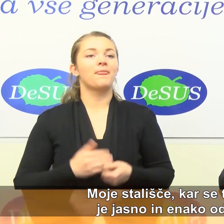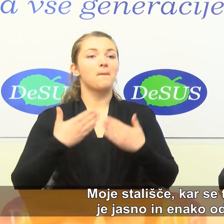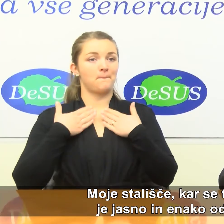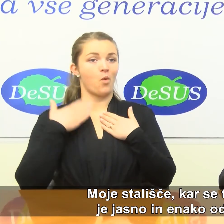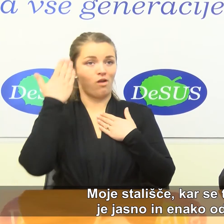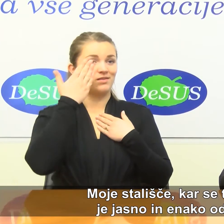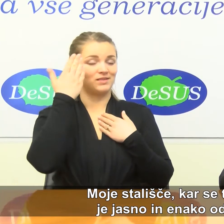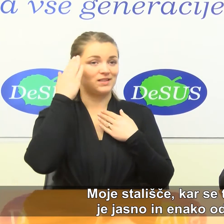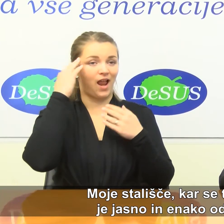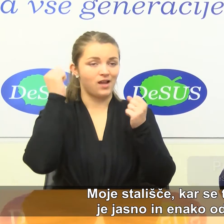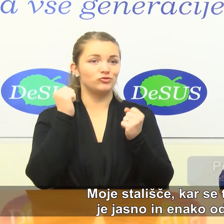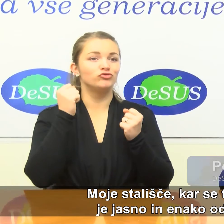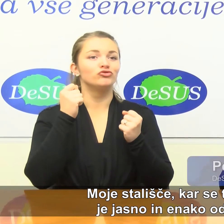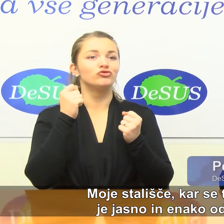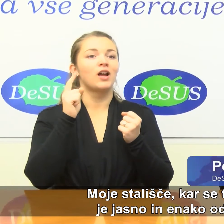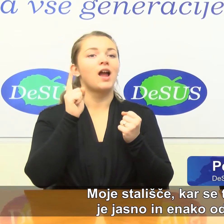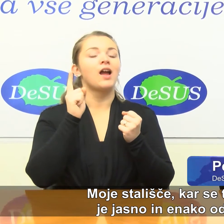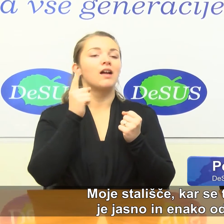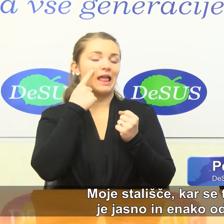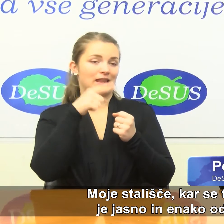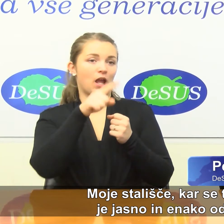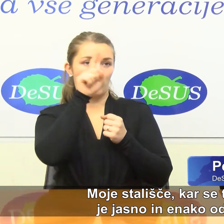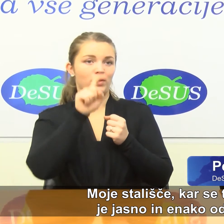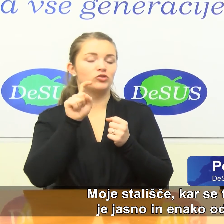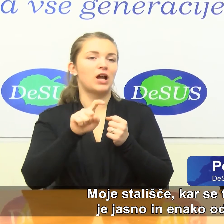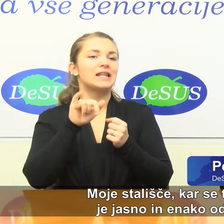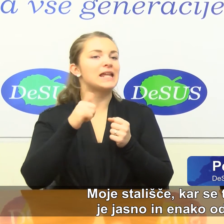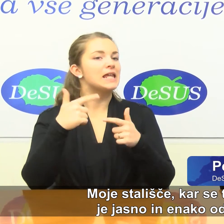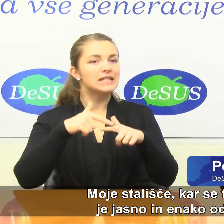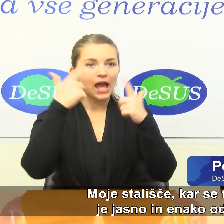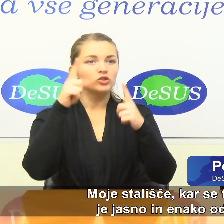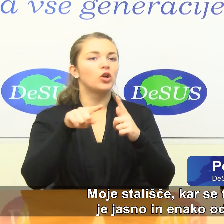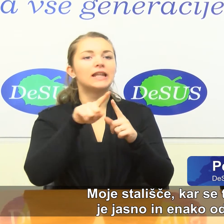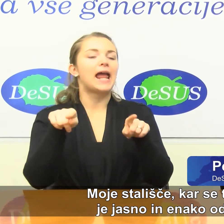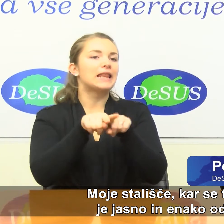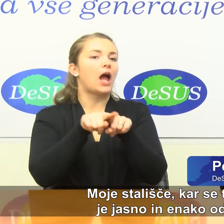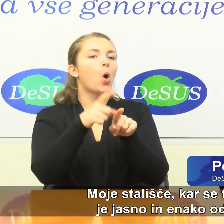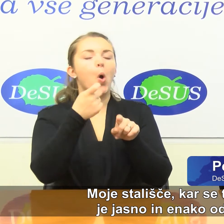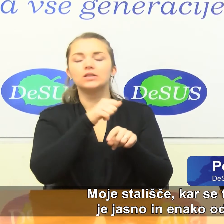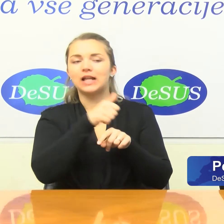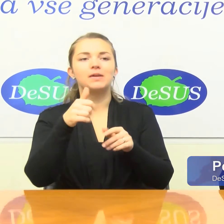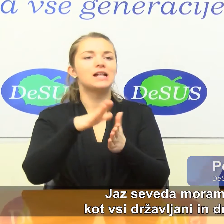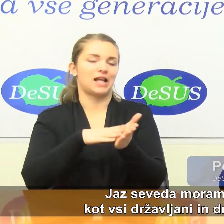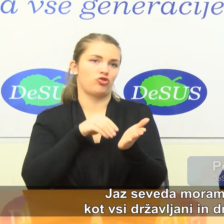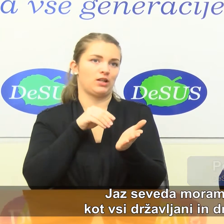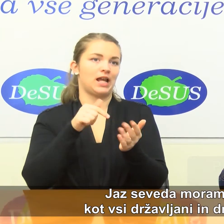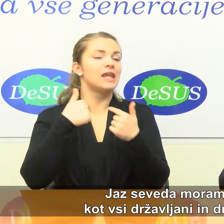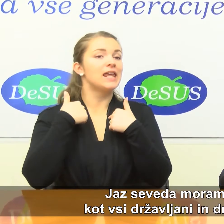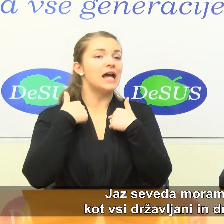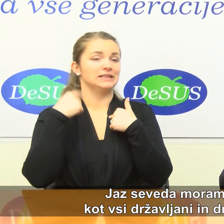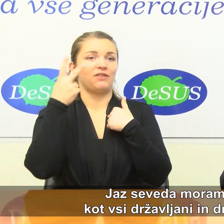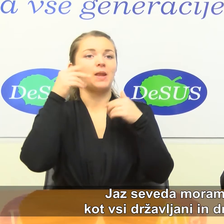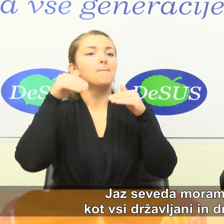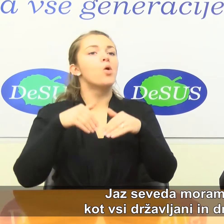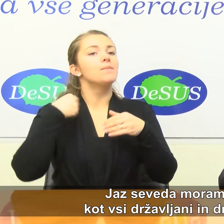Moje stališče, kar se tiče tega vprašanja, je jasno in enako od samega začetka. Jaz